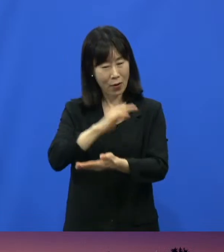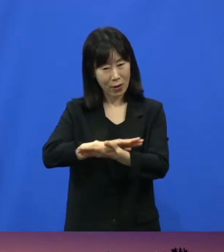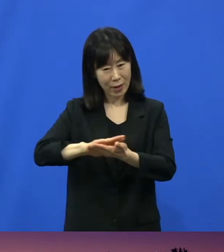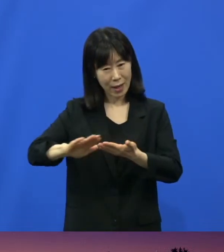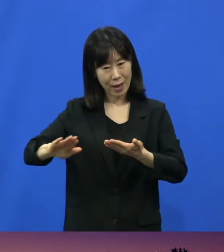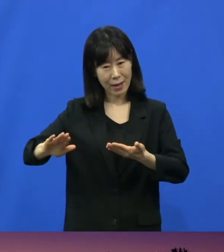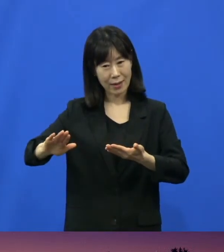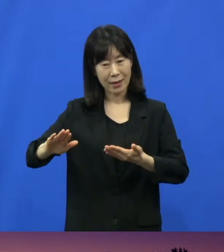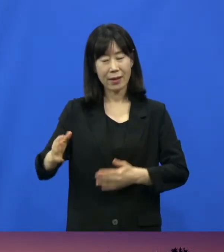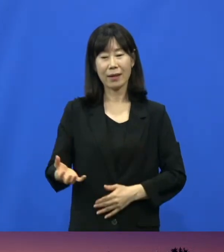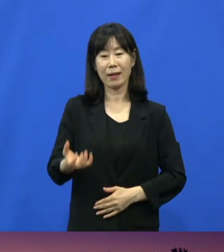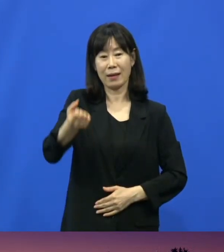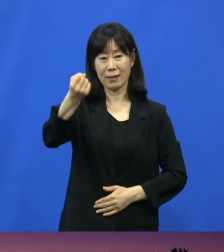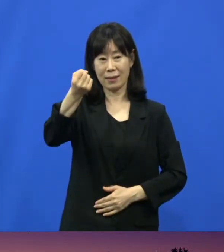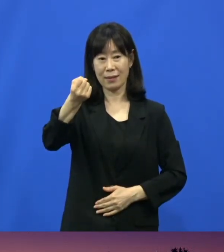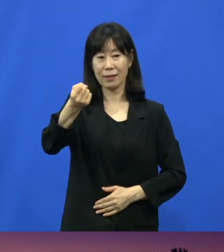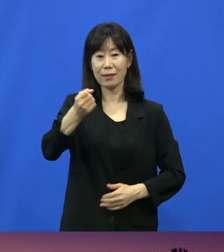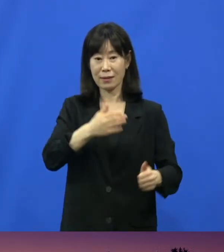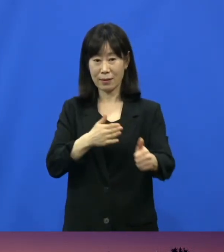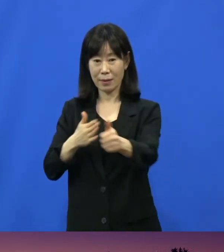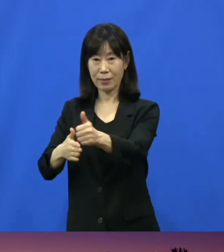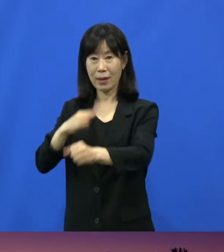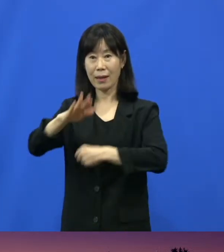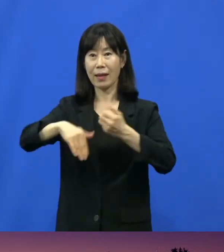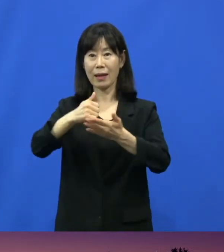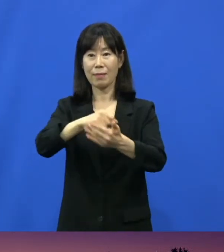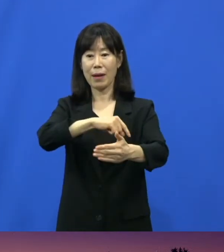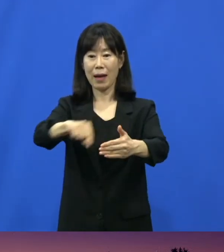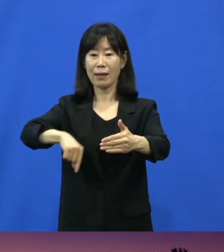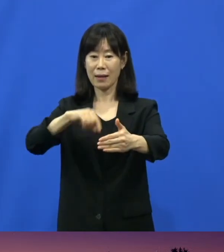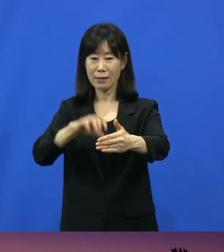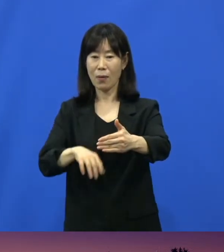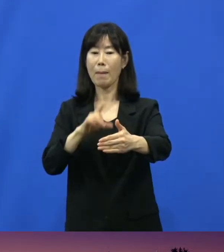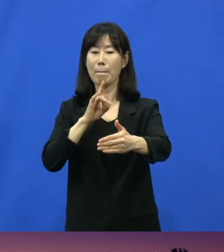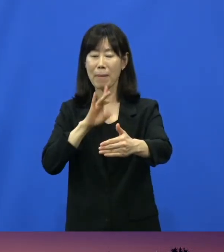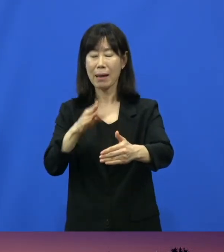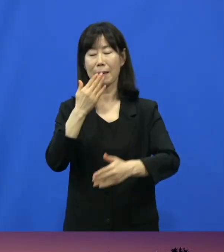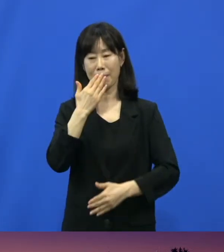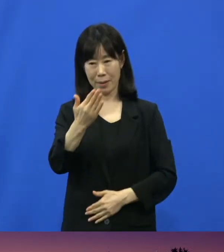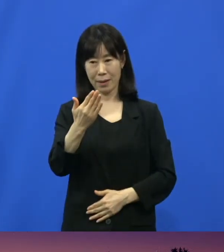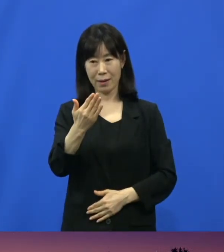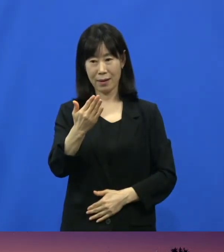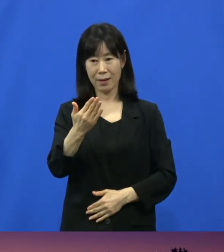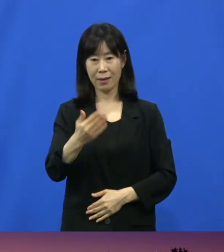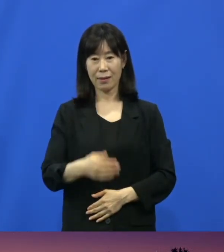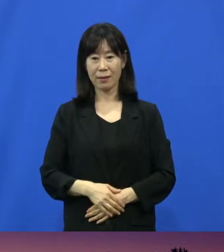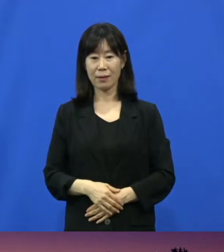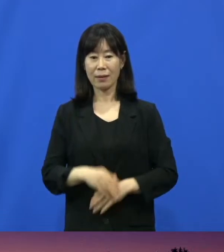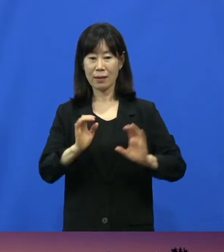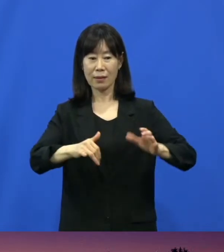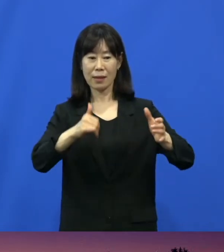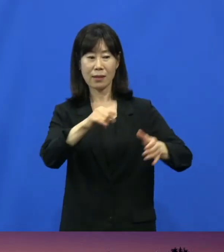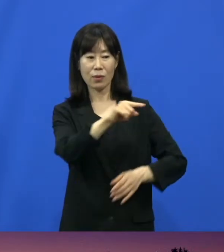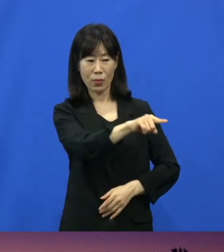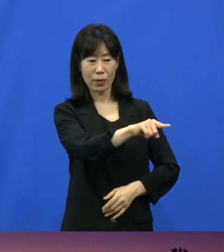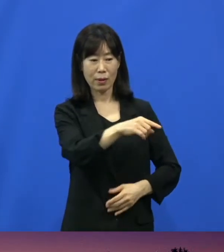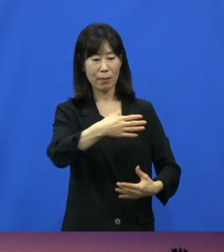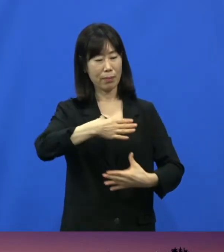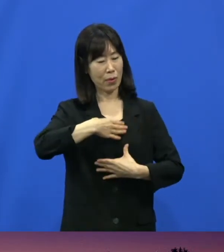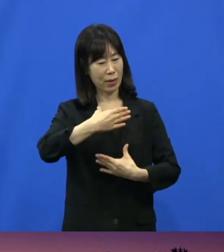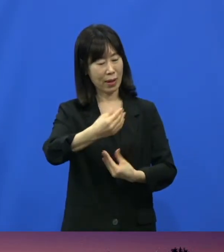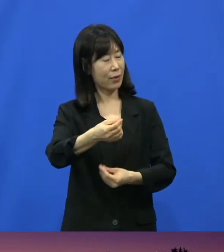하나님의 품 안에서만 이게 가능하다는 것입니다. 다른 데서는 이렇게 주어질 수 있는 곳이